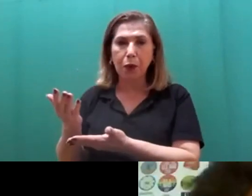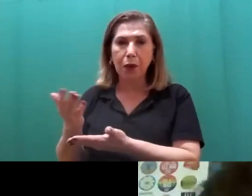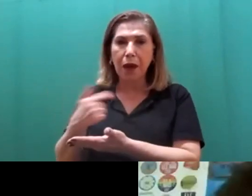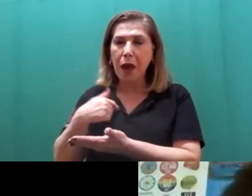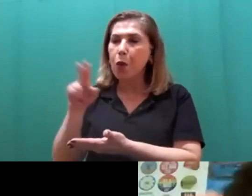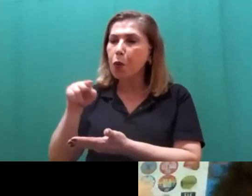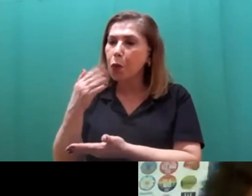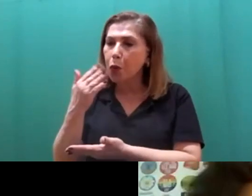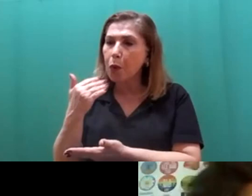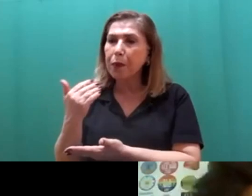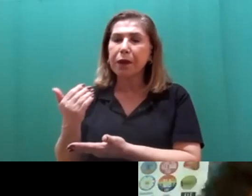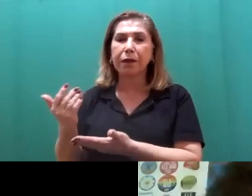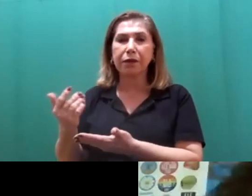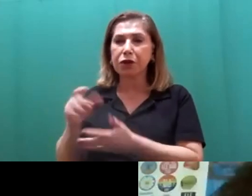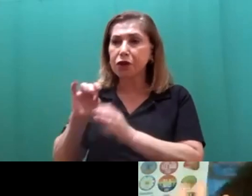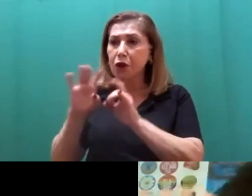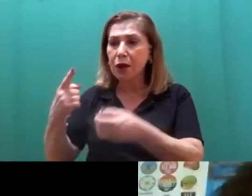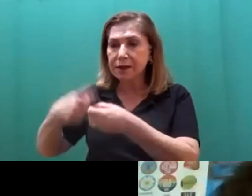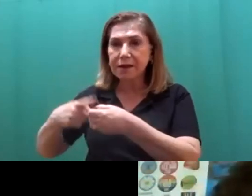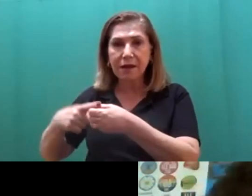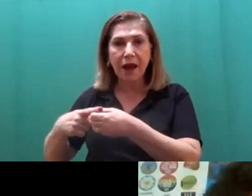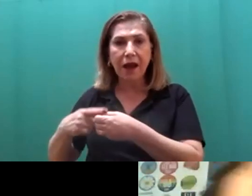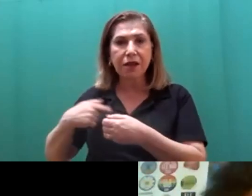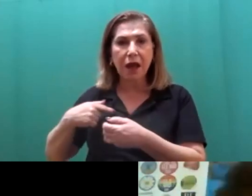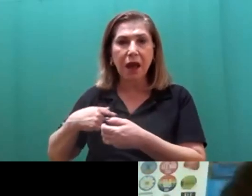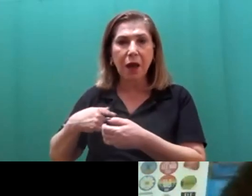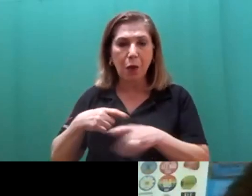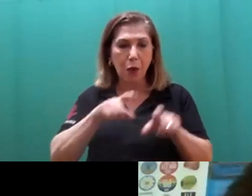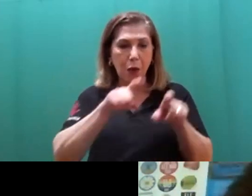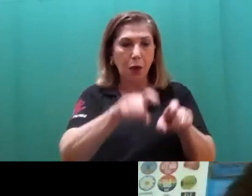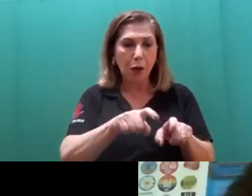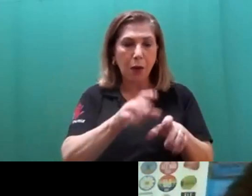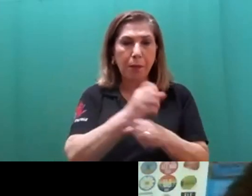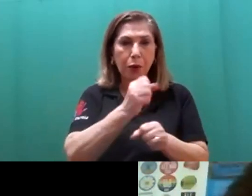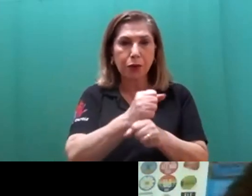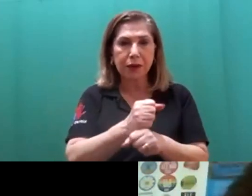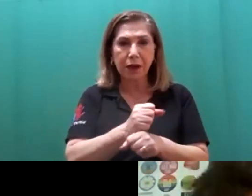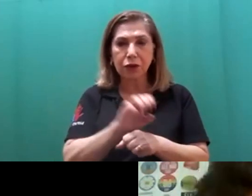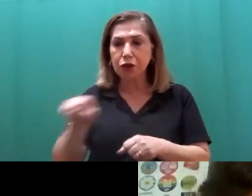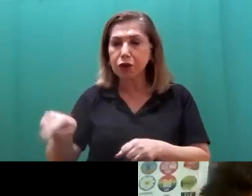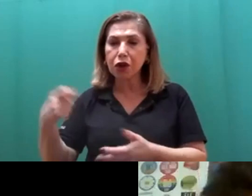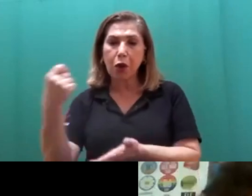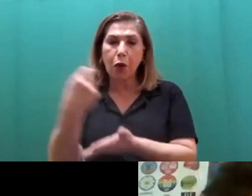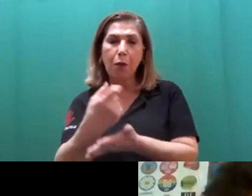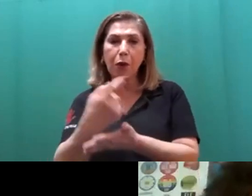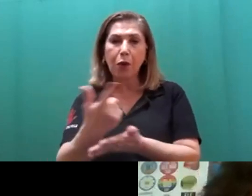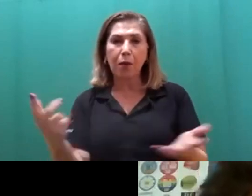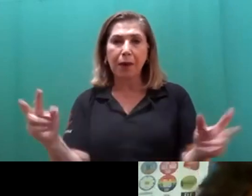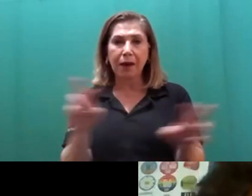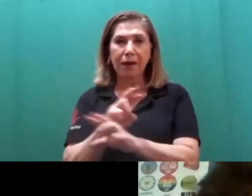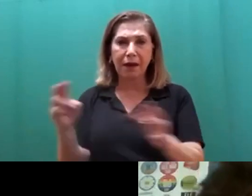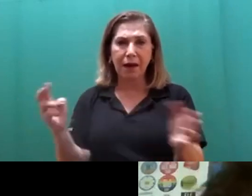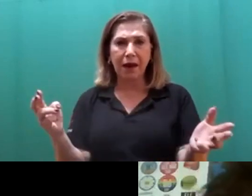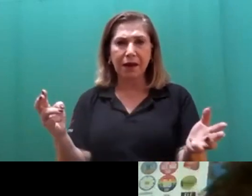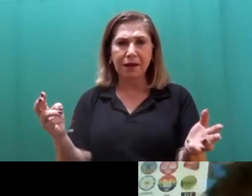consumo. O consumo de alimentos, a cidade é a consumidora. O campo produz e a cidade só come. São relações